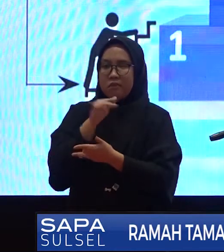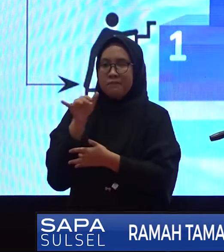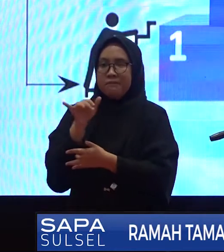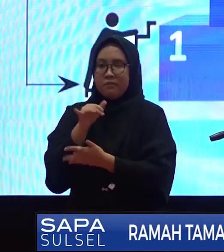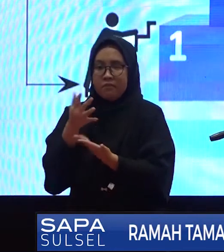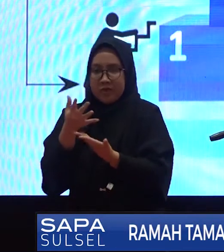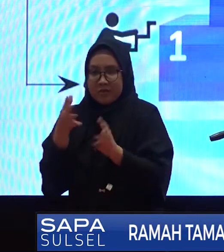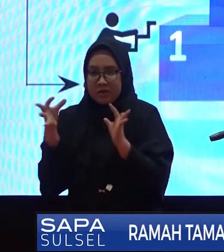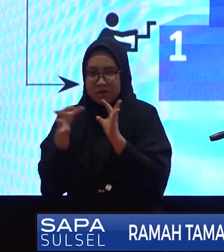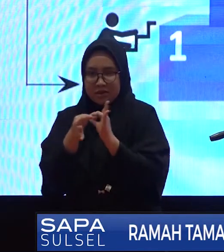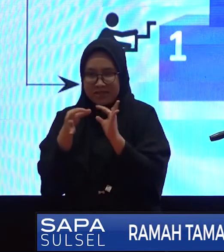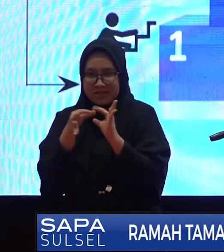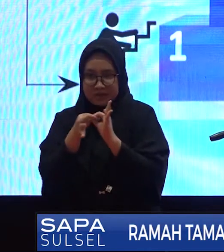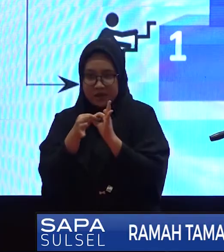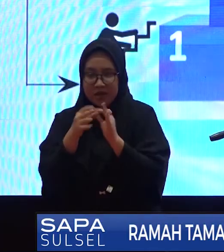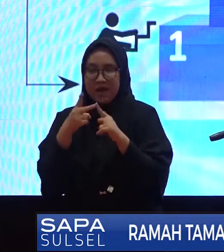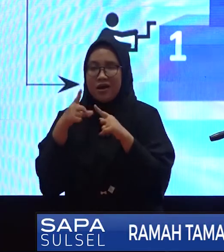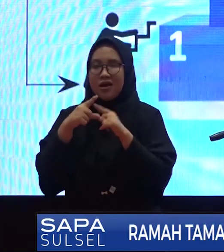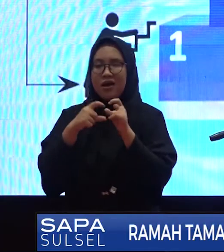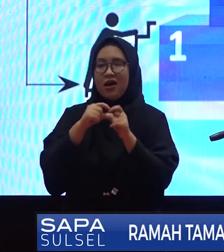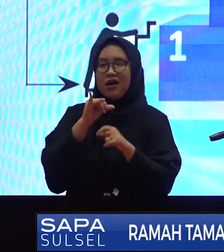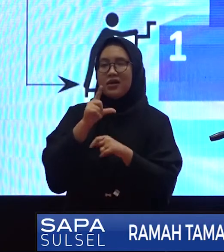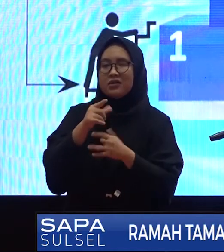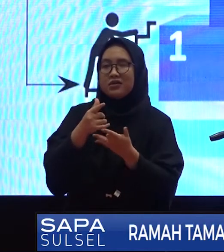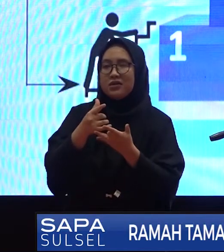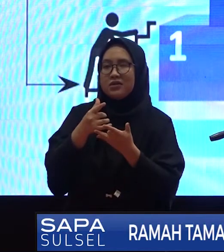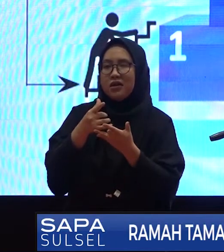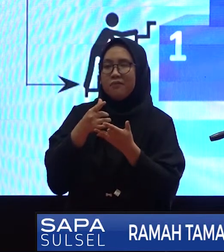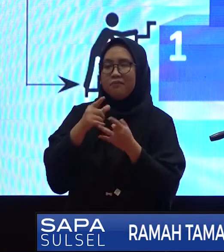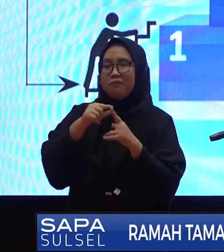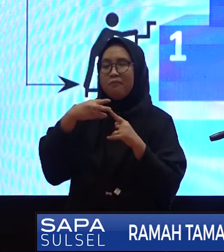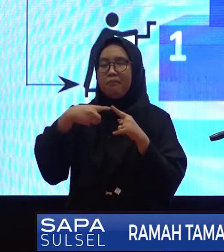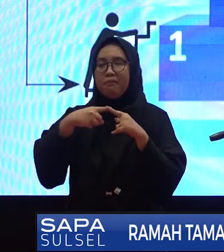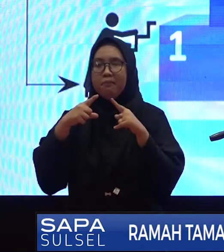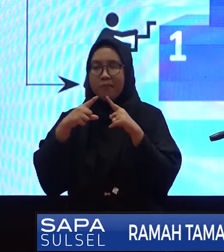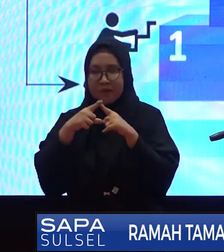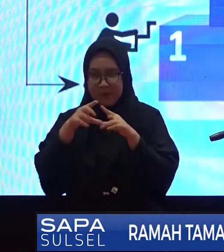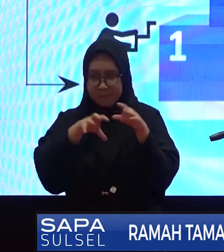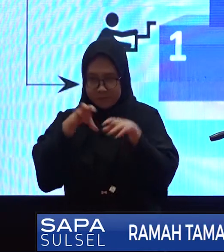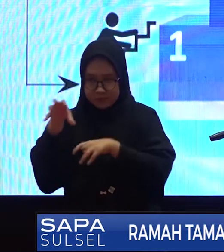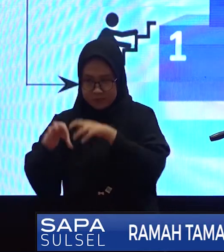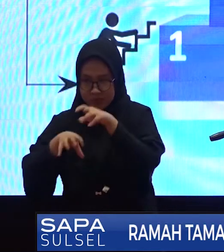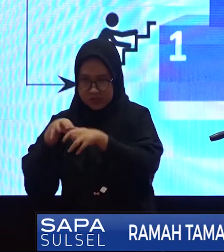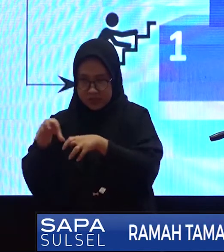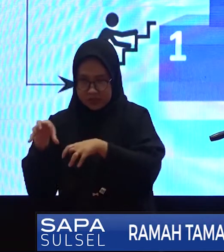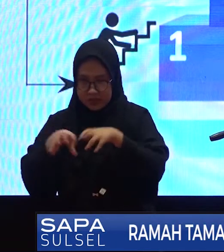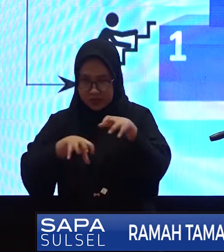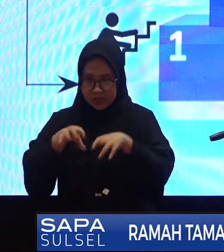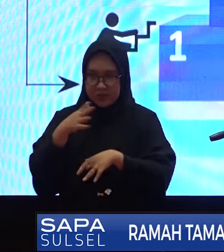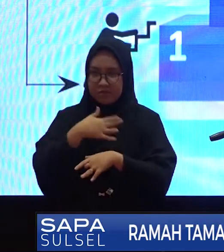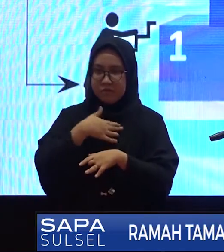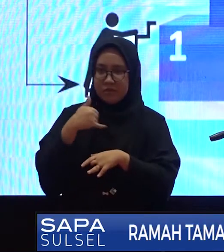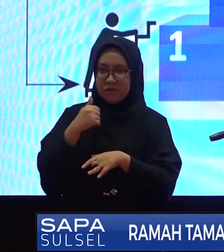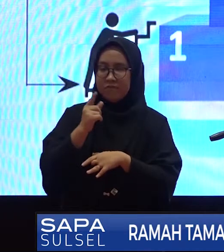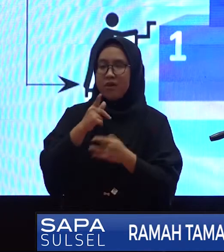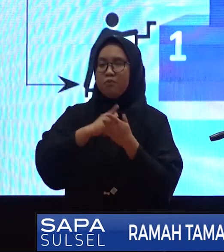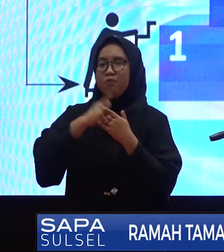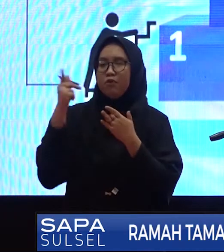kajian ini adalah adanya dokumen petah kerawanan Ketenagakerjaan sehingga dapat diintervensi dengan